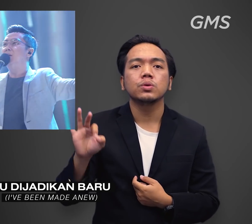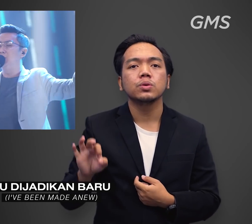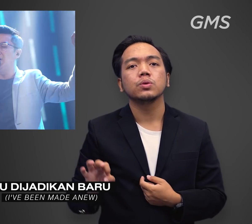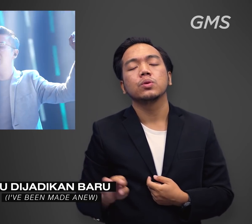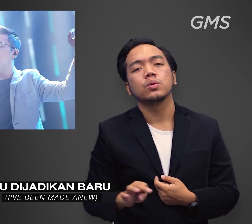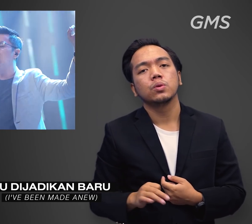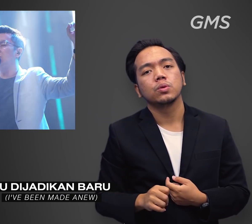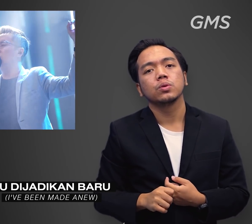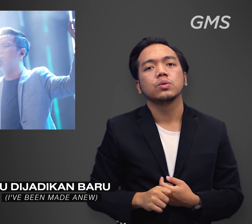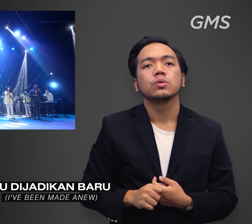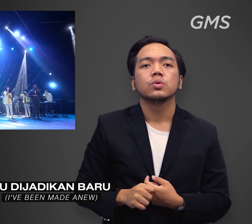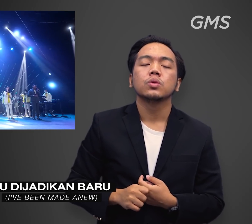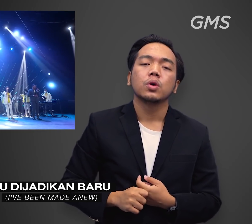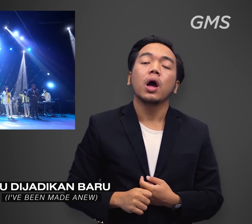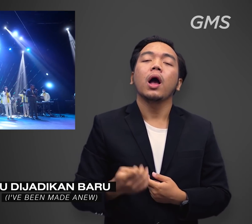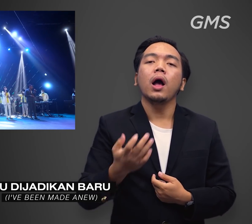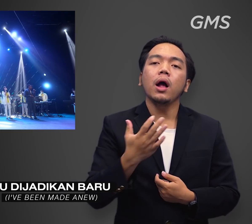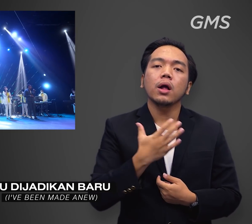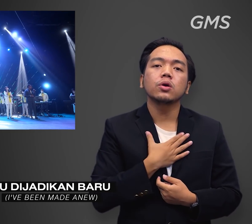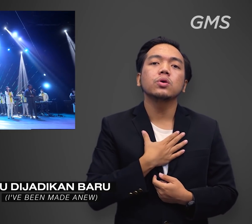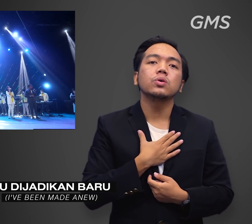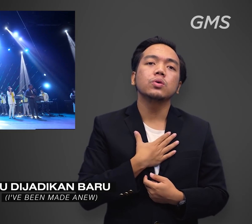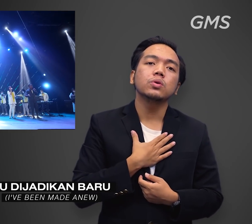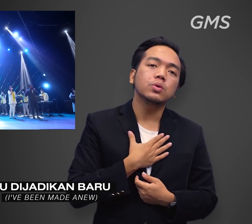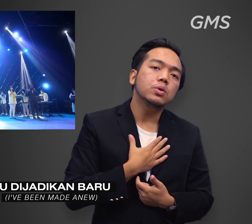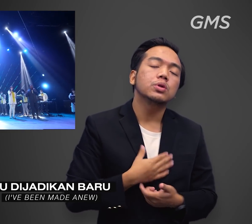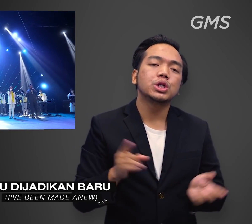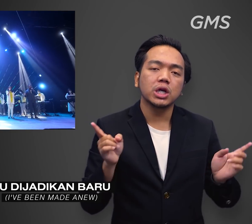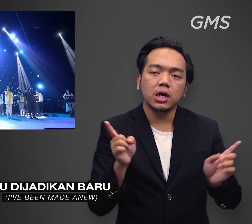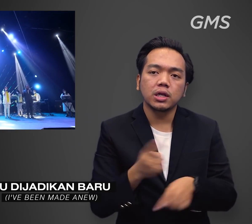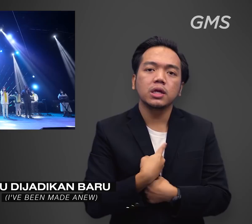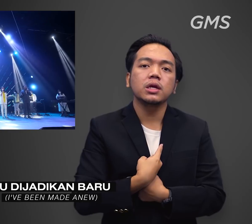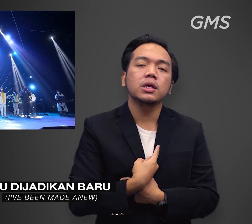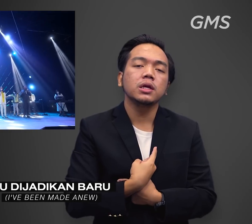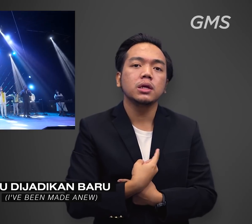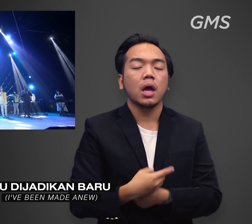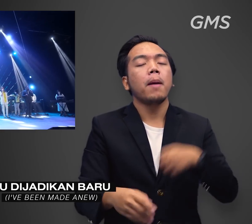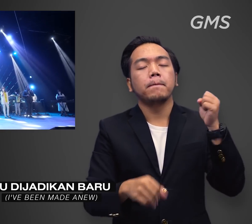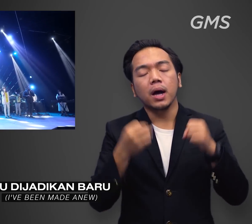dijadikan baru, ku dijadikan baru, ku